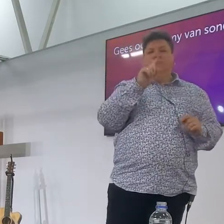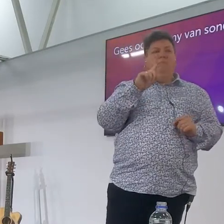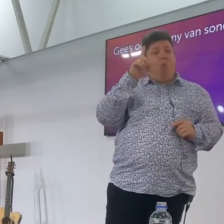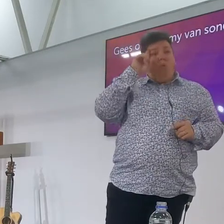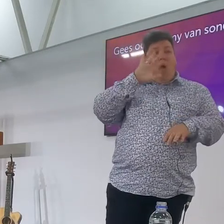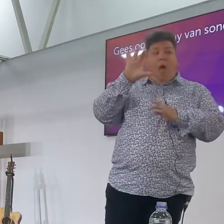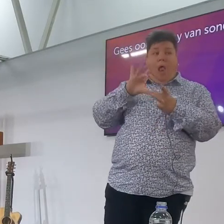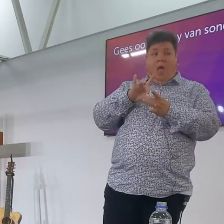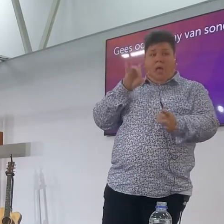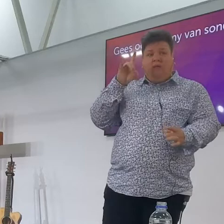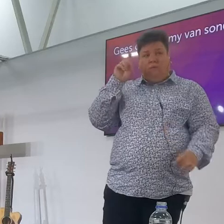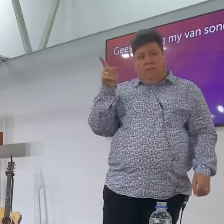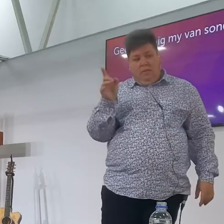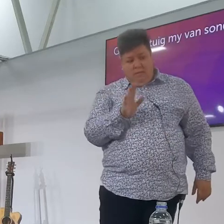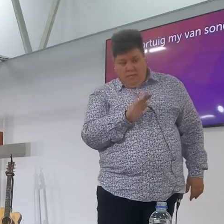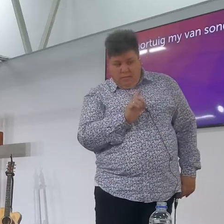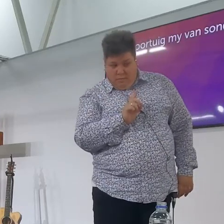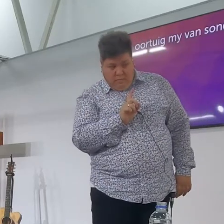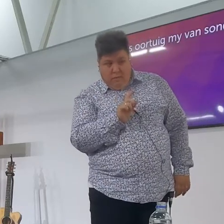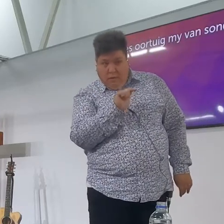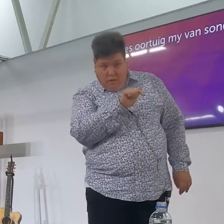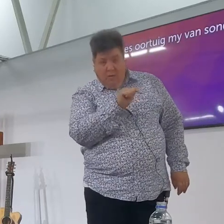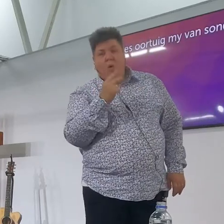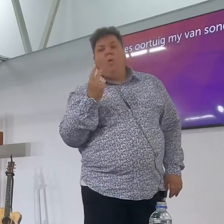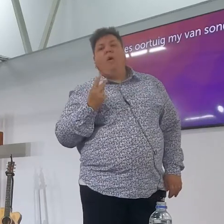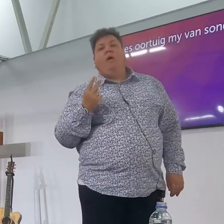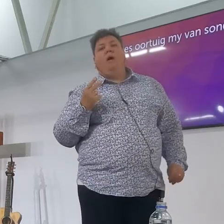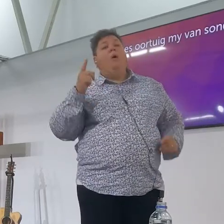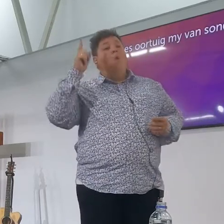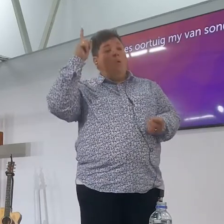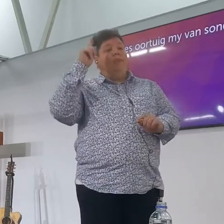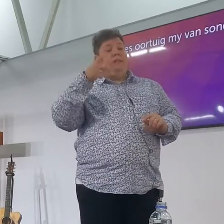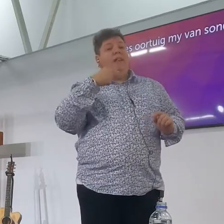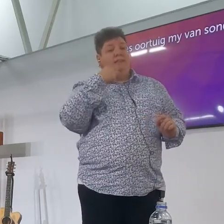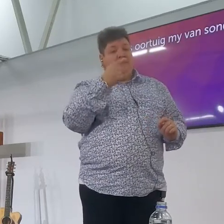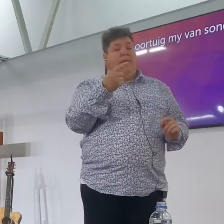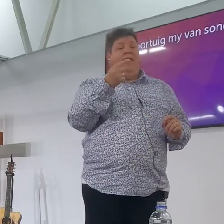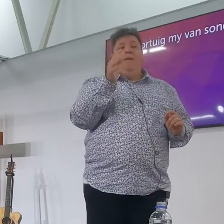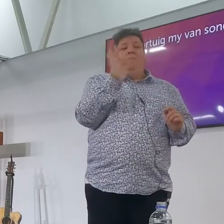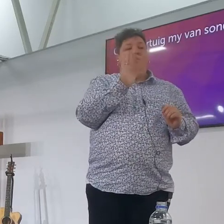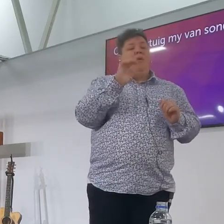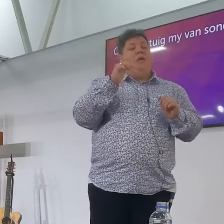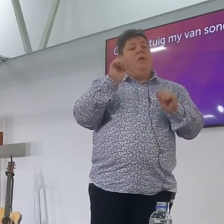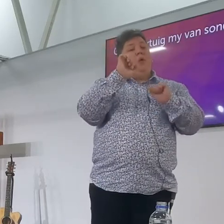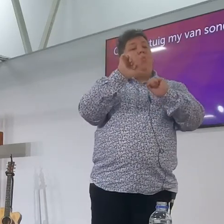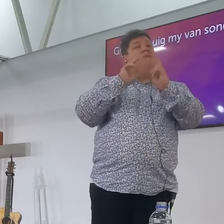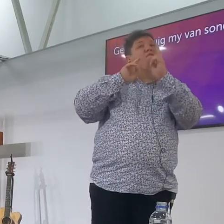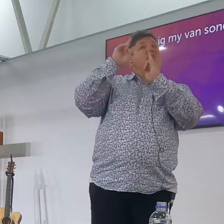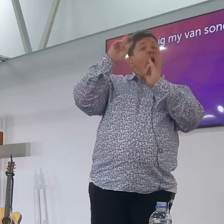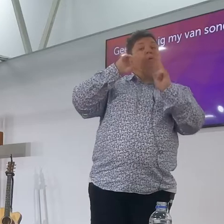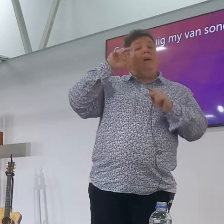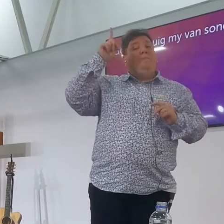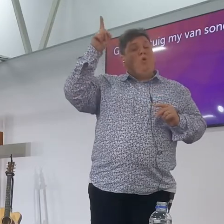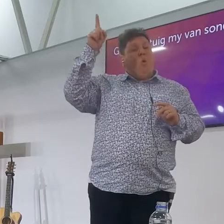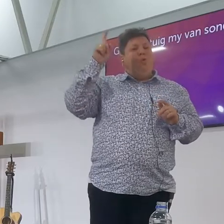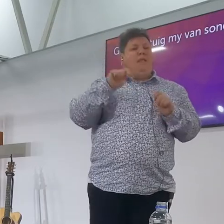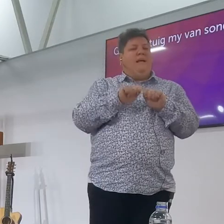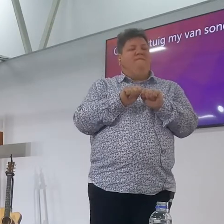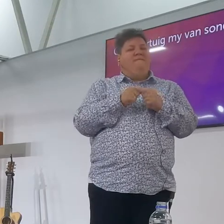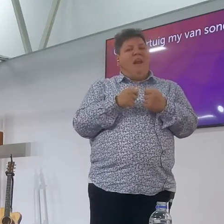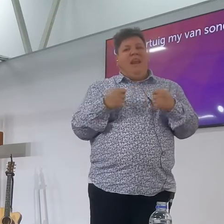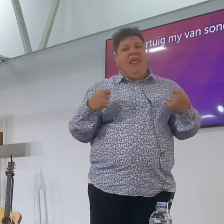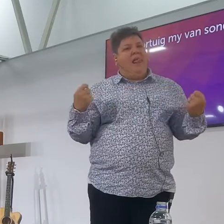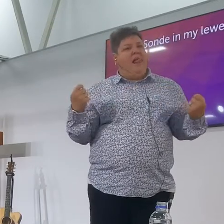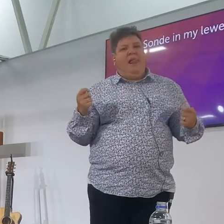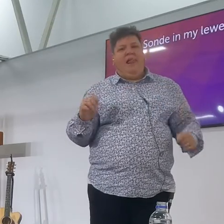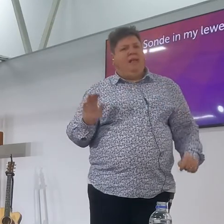my oortuig van sonde, want God wil nie hê ek moet goed doen wat my verhouding met hom vertroebel, of goed doen wat my verhoudings